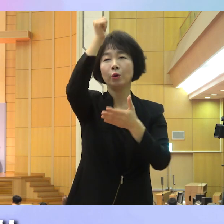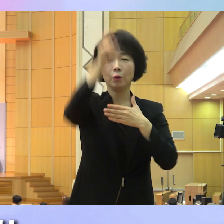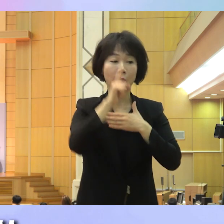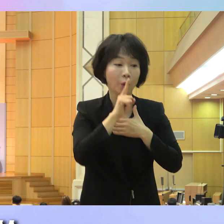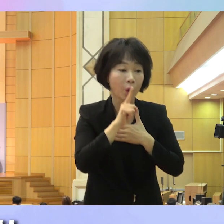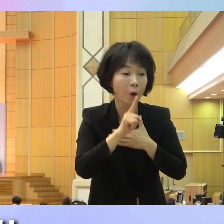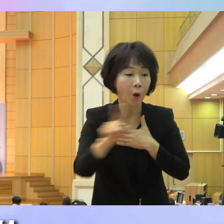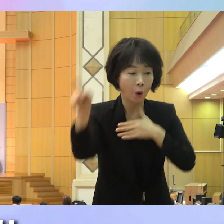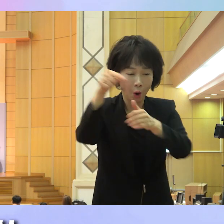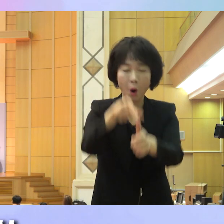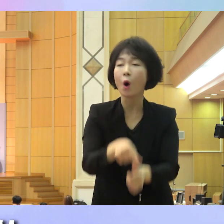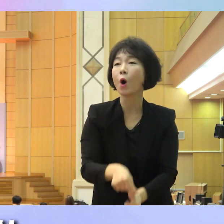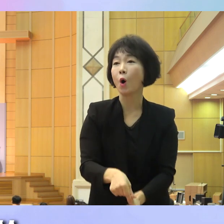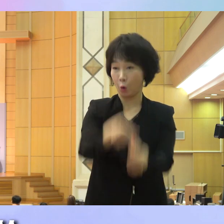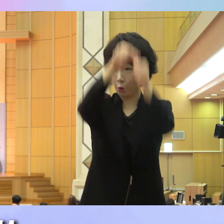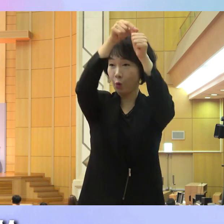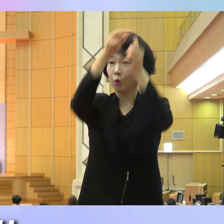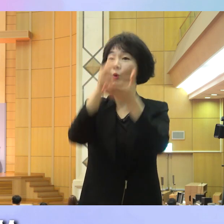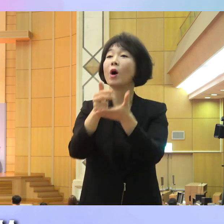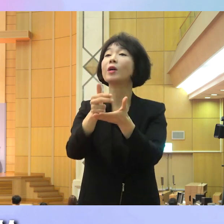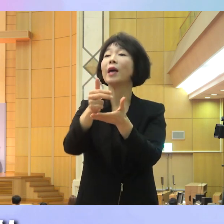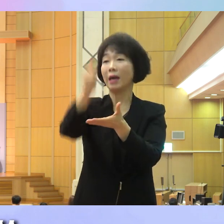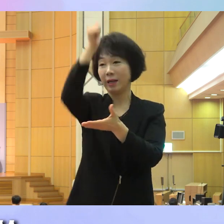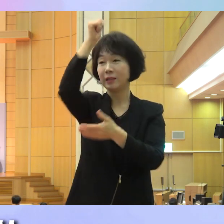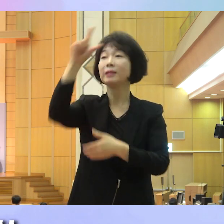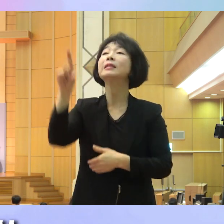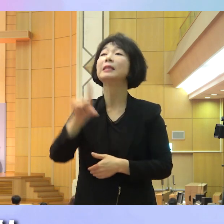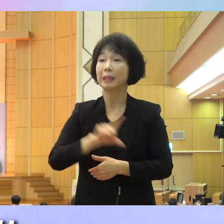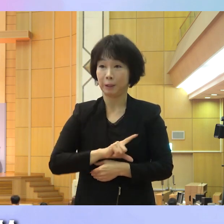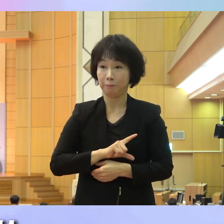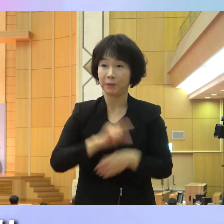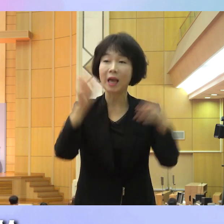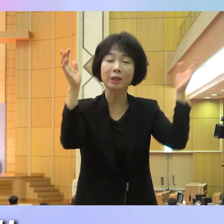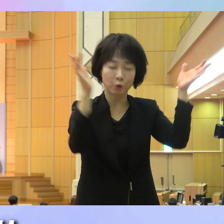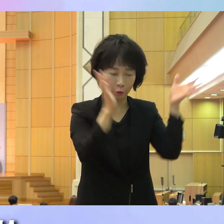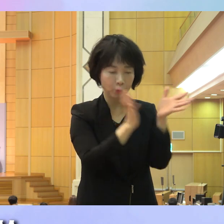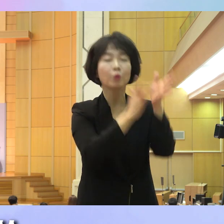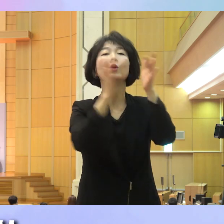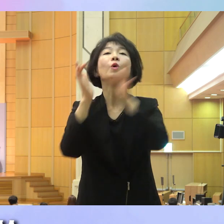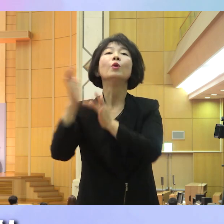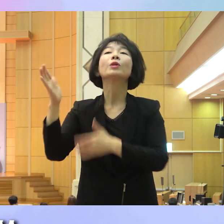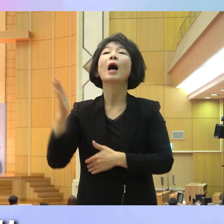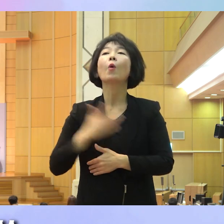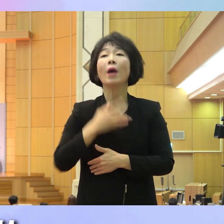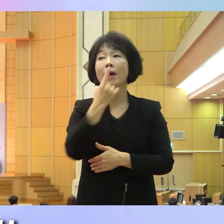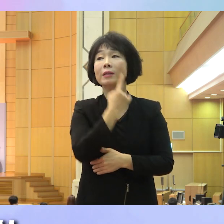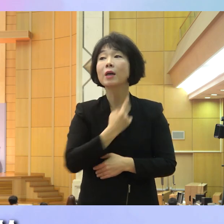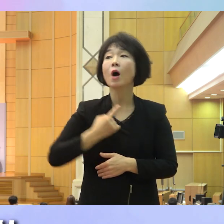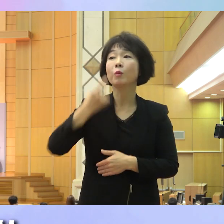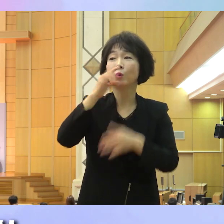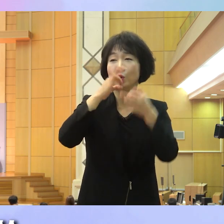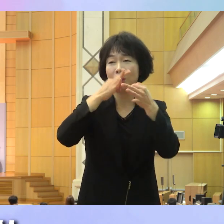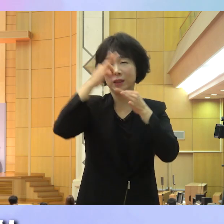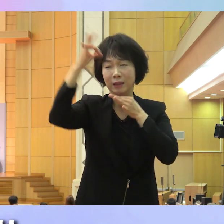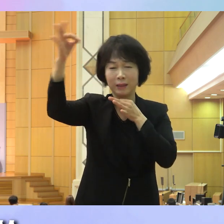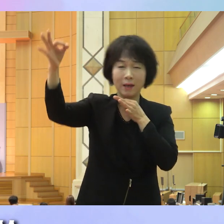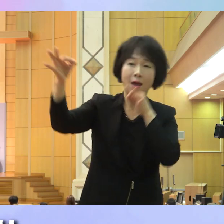예수 오 구원의 그 이름 예수 나